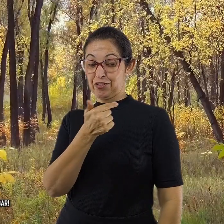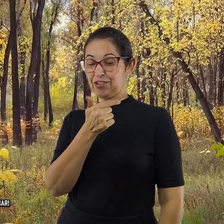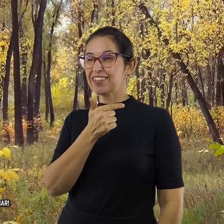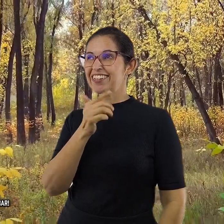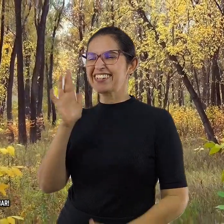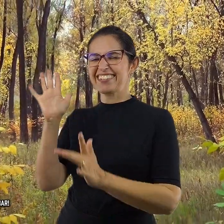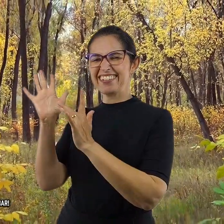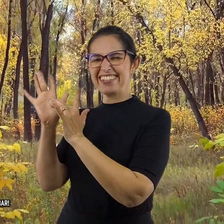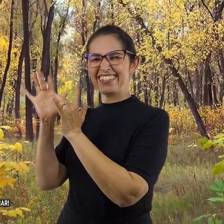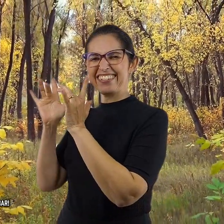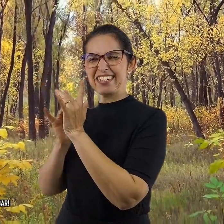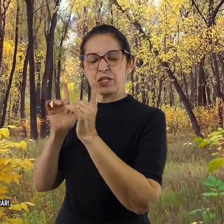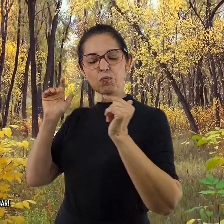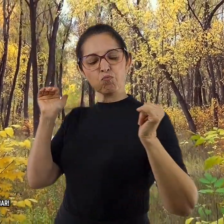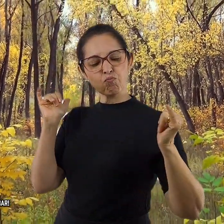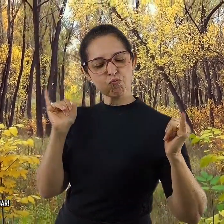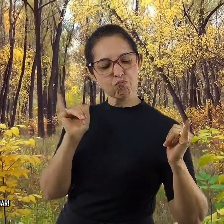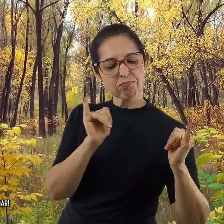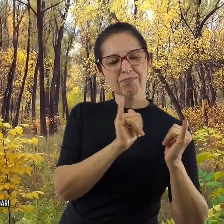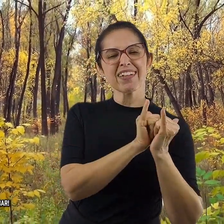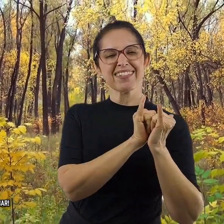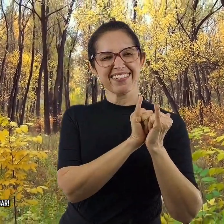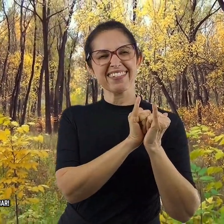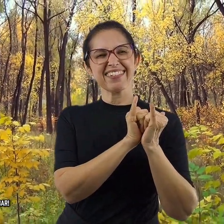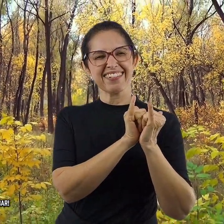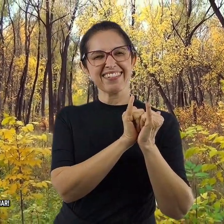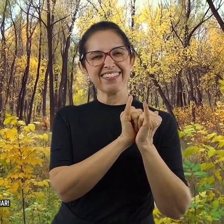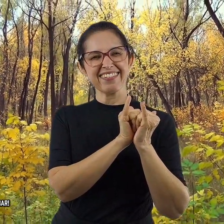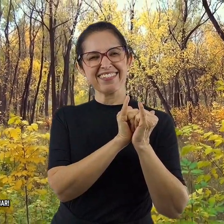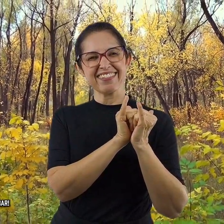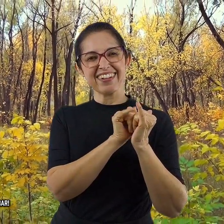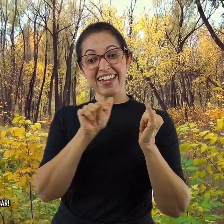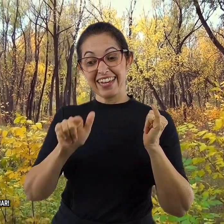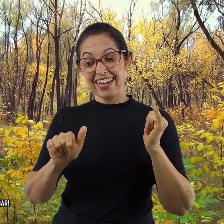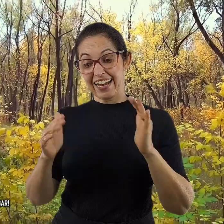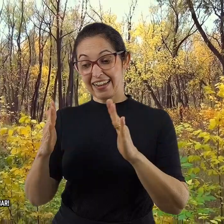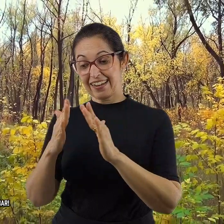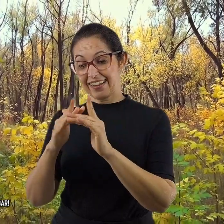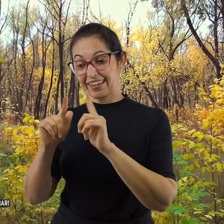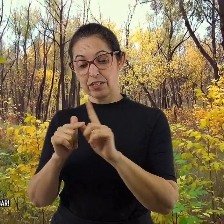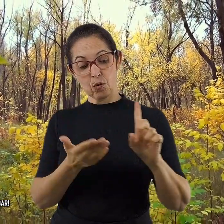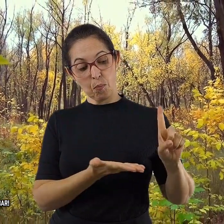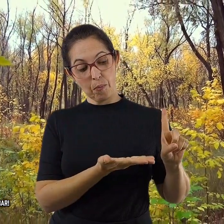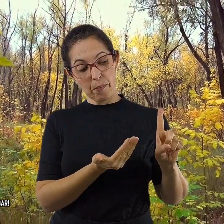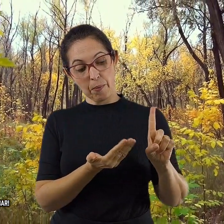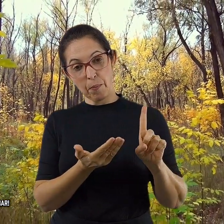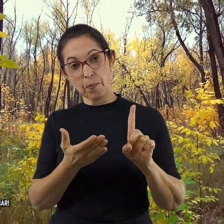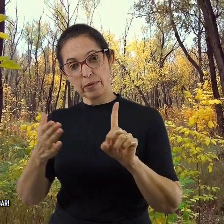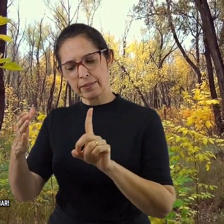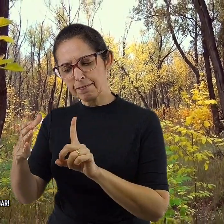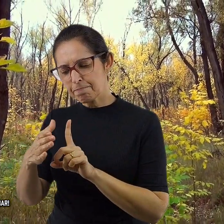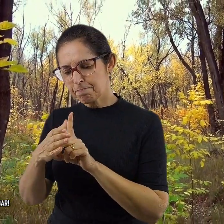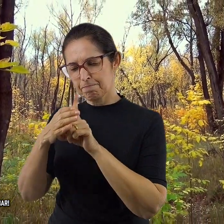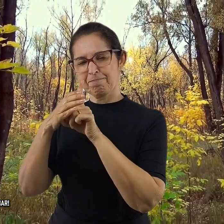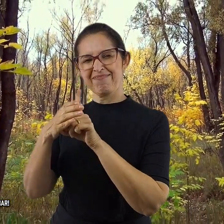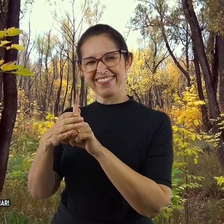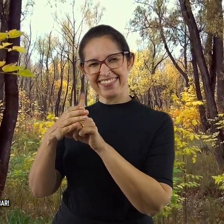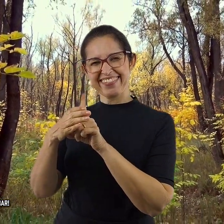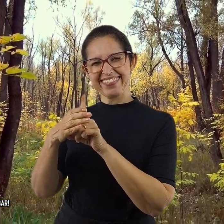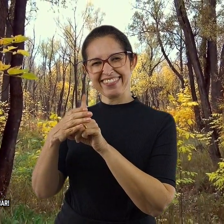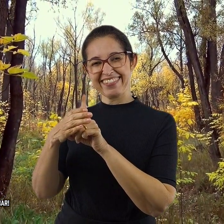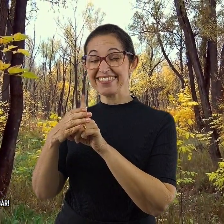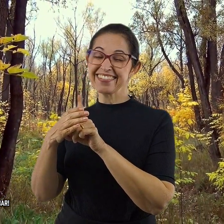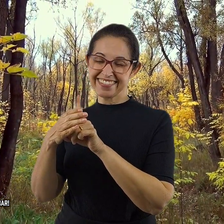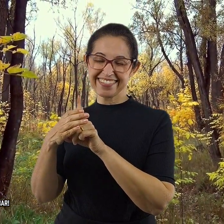dia, fez de você um participante do corpo dele, da igreja dele. É esse o